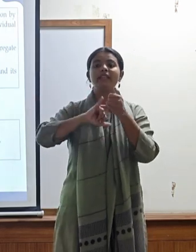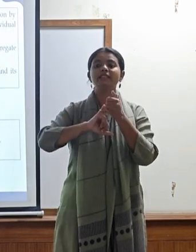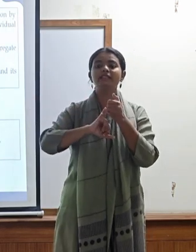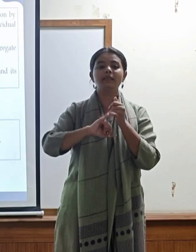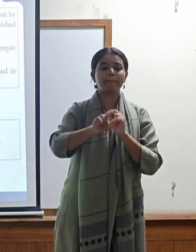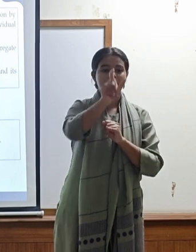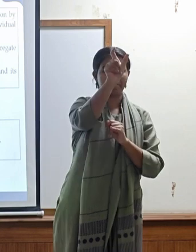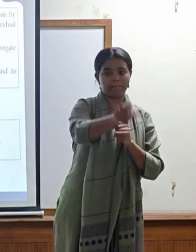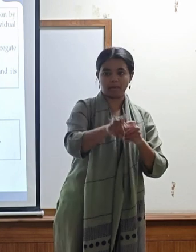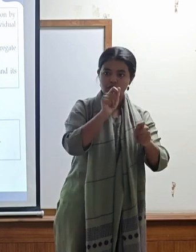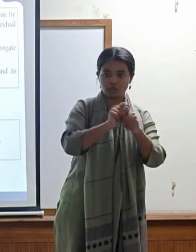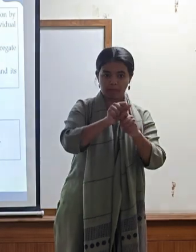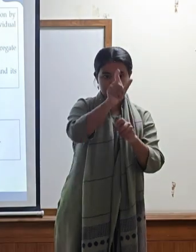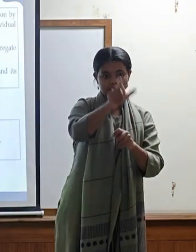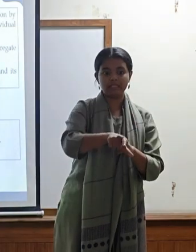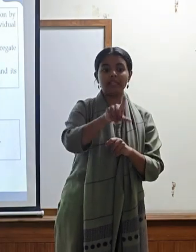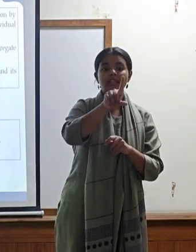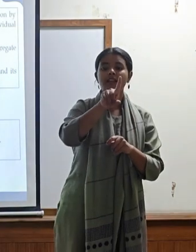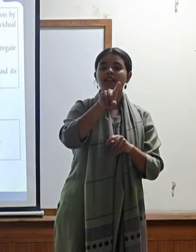ऑफ बेसिक पे एंड डीए।